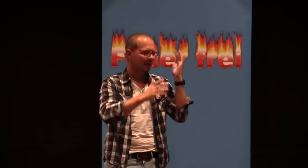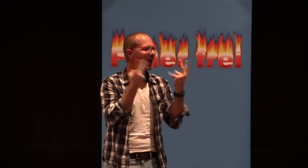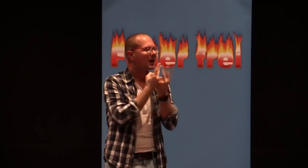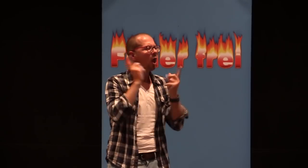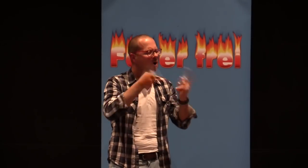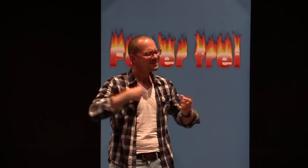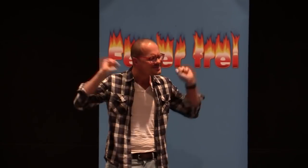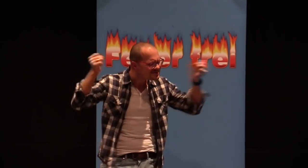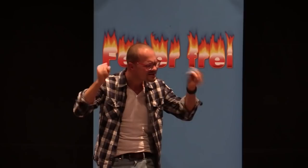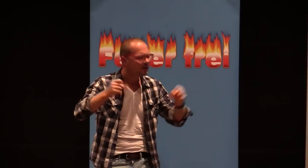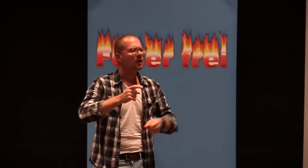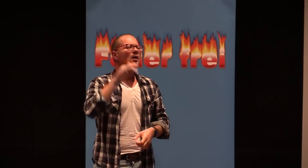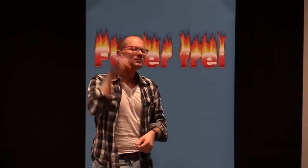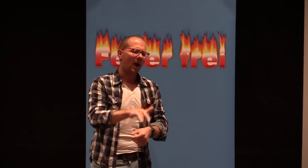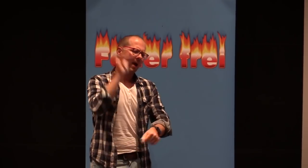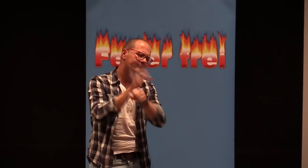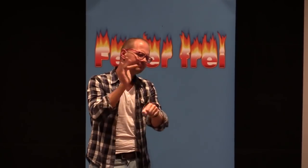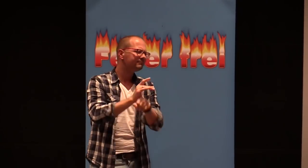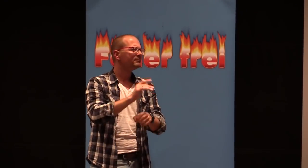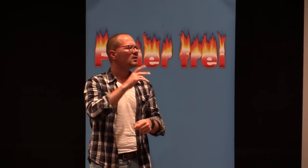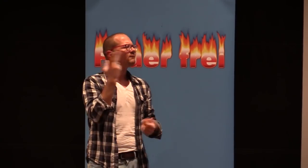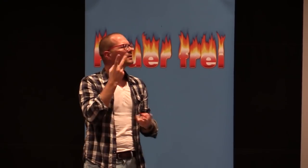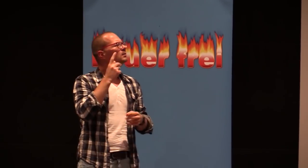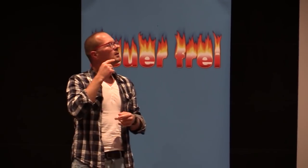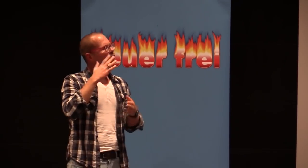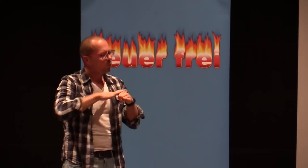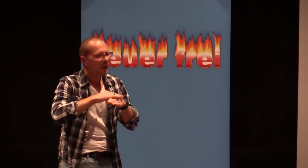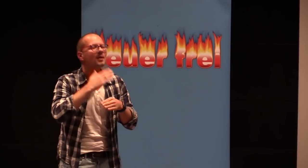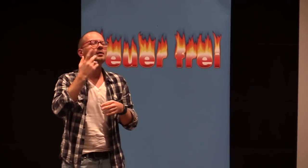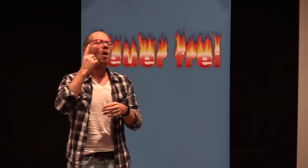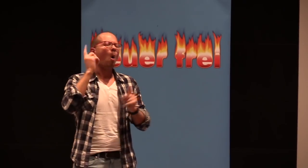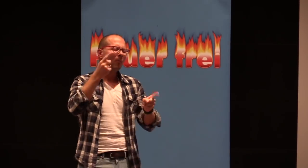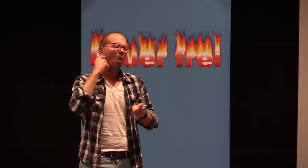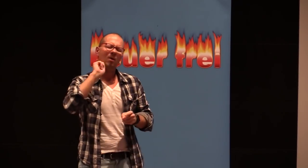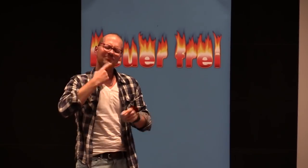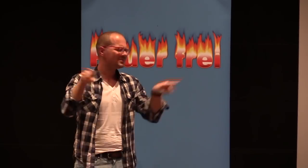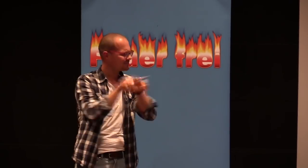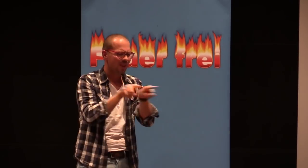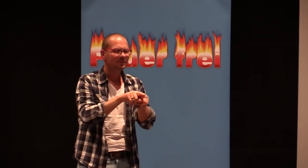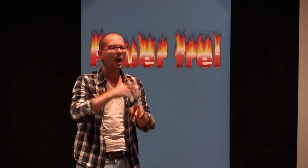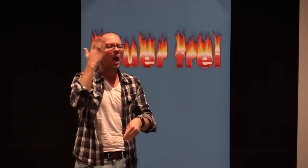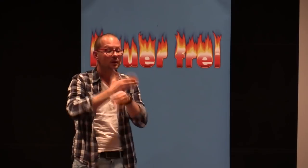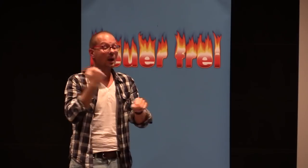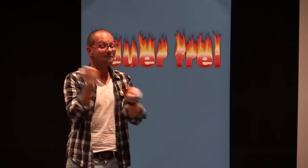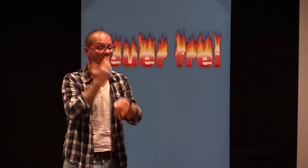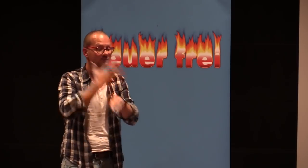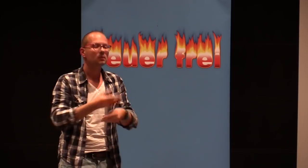mein Vater war sehr engagiert im Verein und hat immer nur Kritik einstecken müssen. Er wurde für alle seine Sachen kritisiert